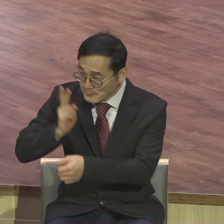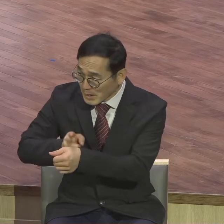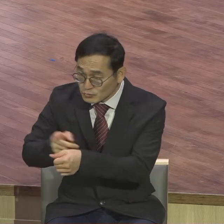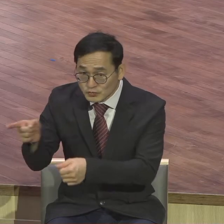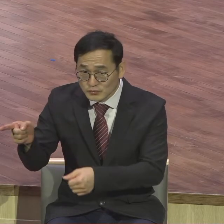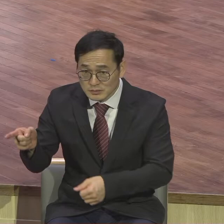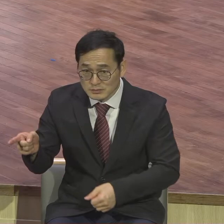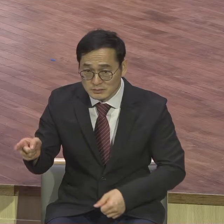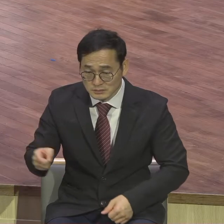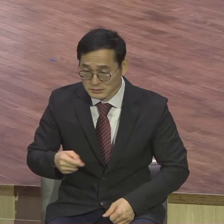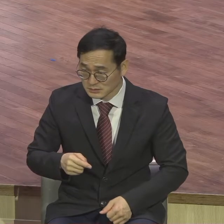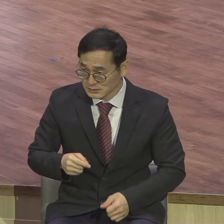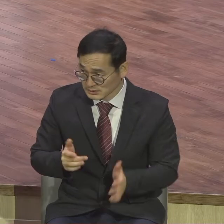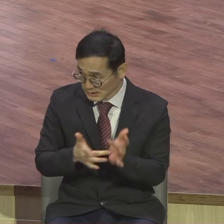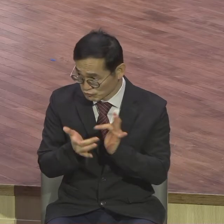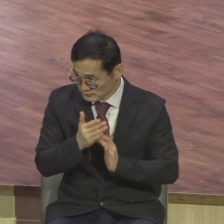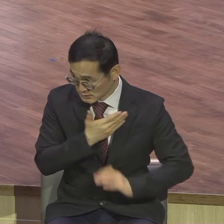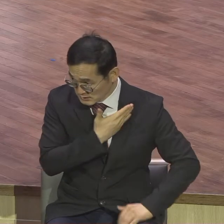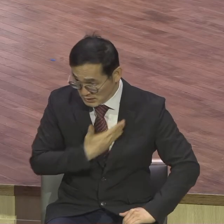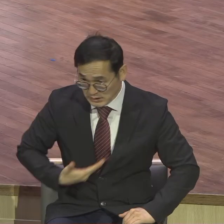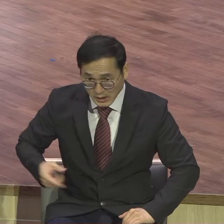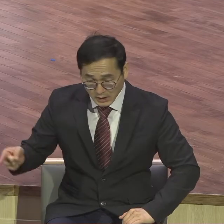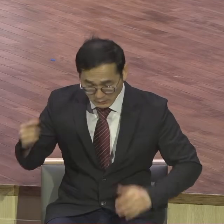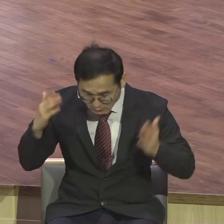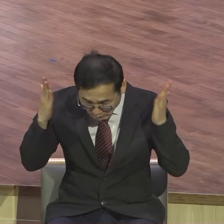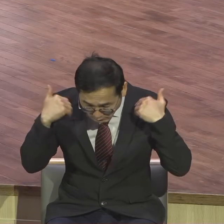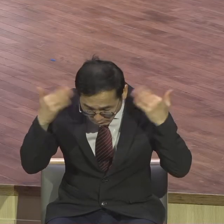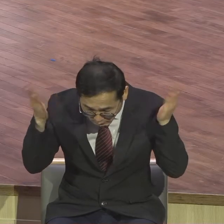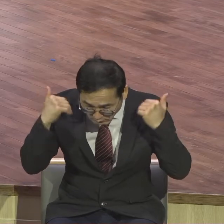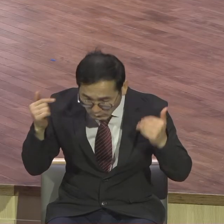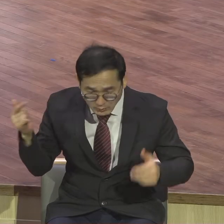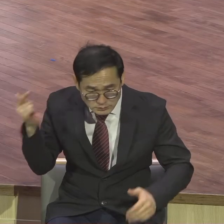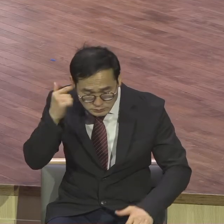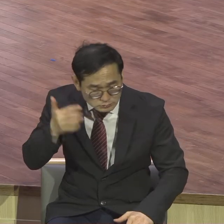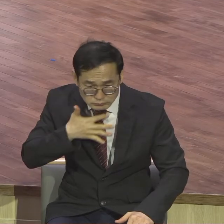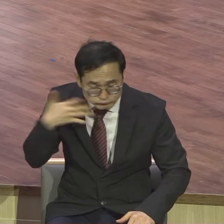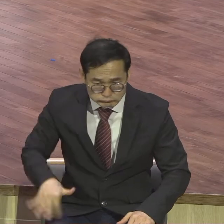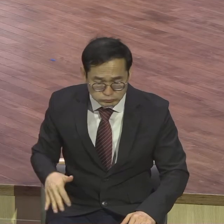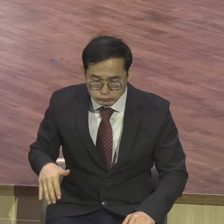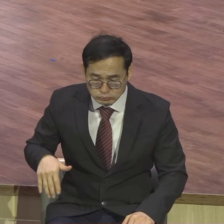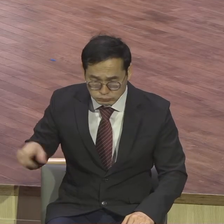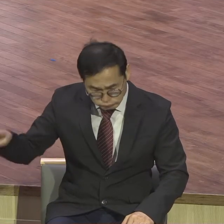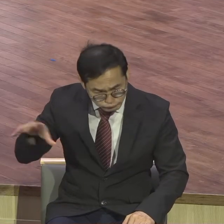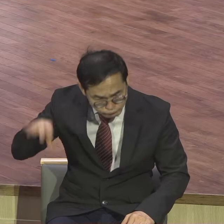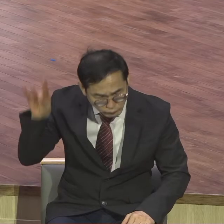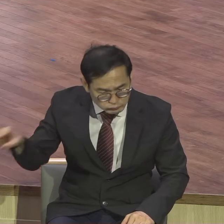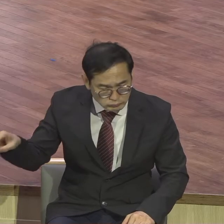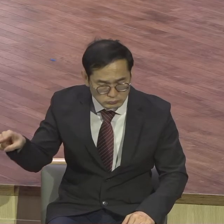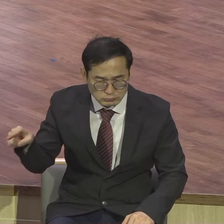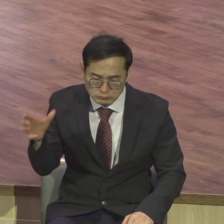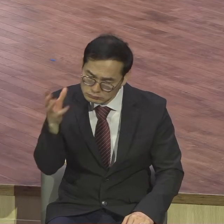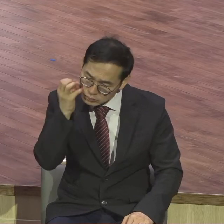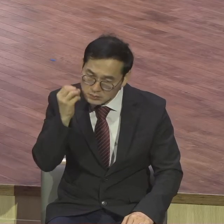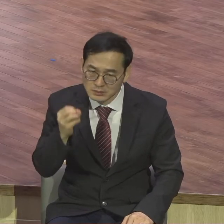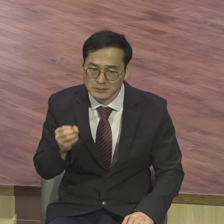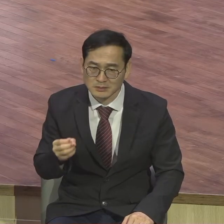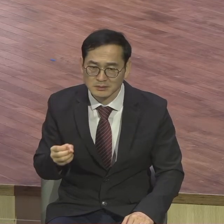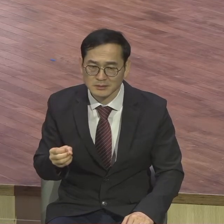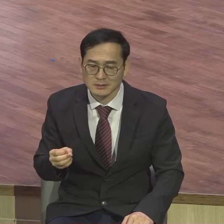없다. 그걸 들은 적도 없다. 이렇게 집중 공격한 이유가 뭐예요? 바울을